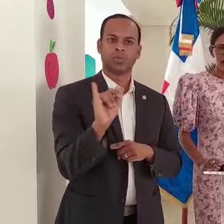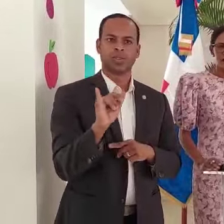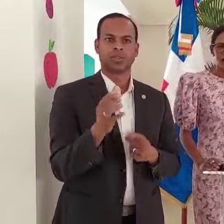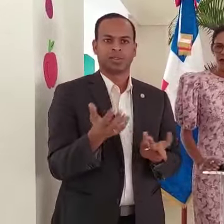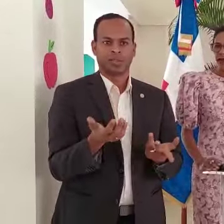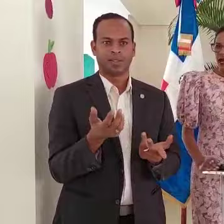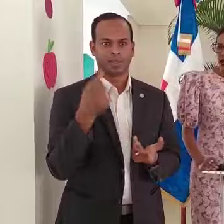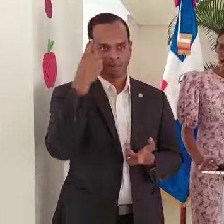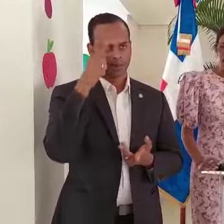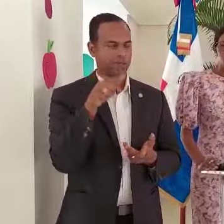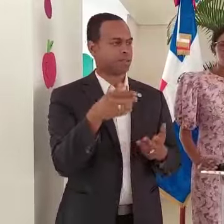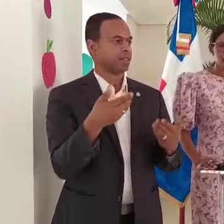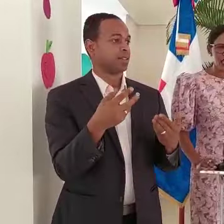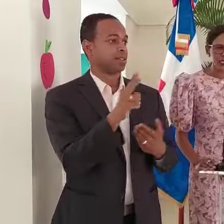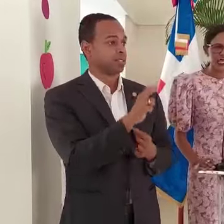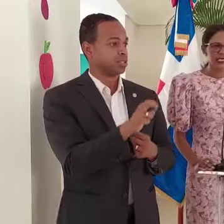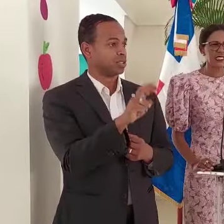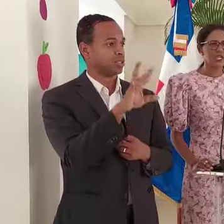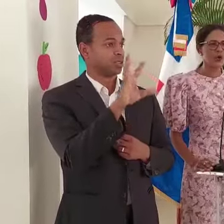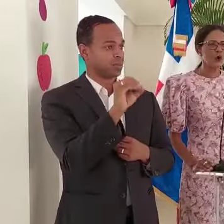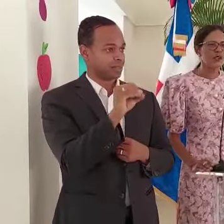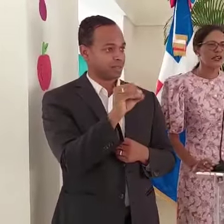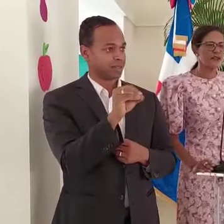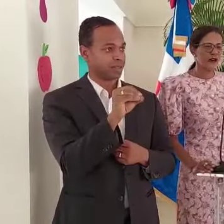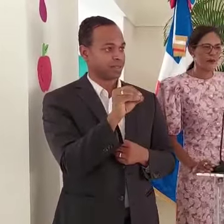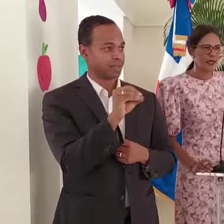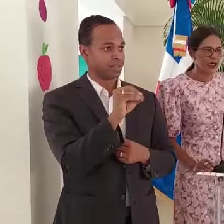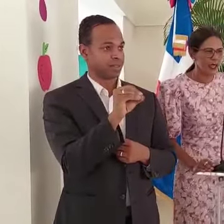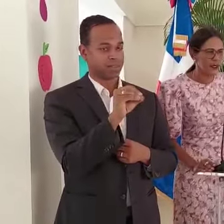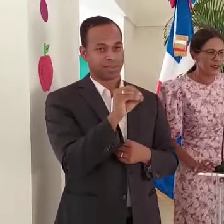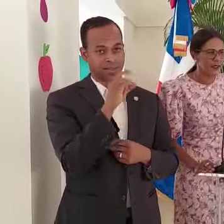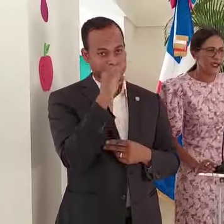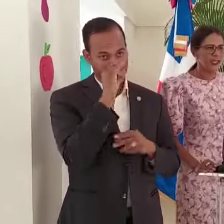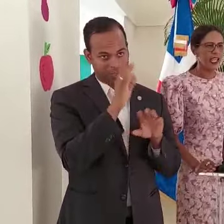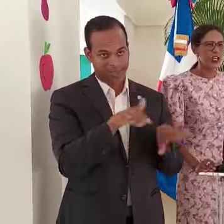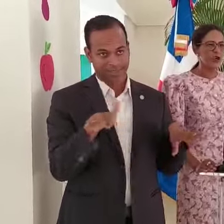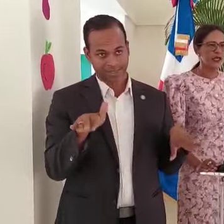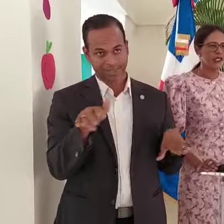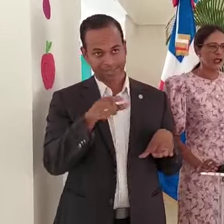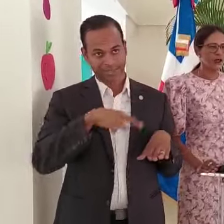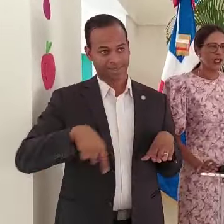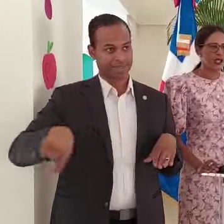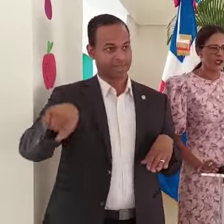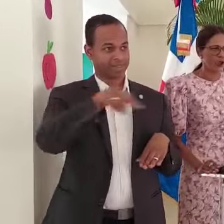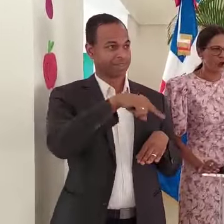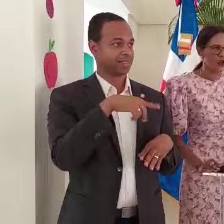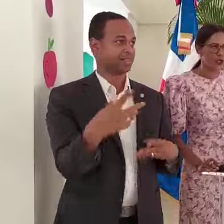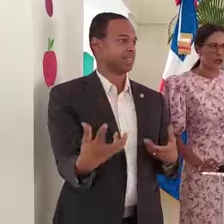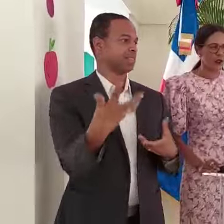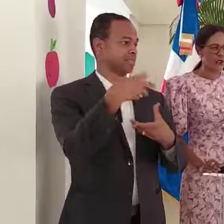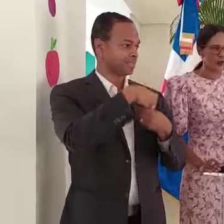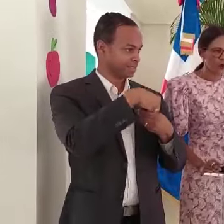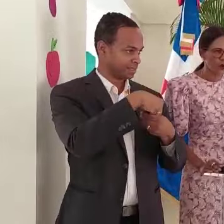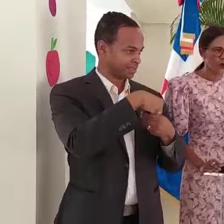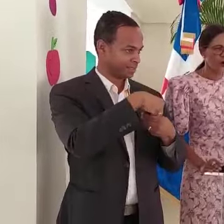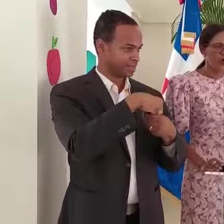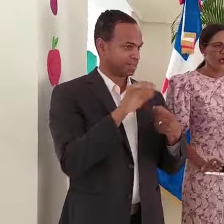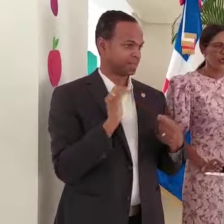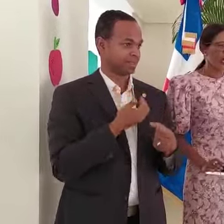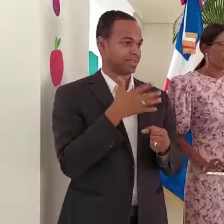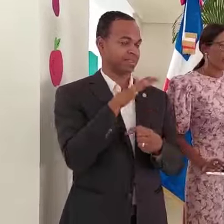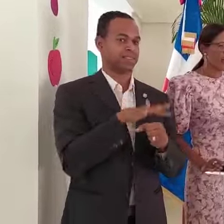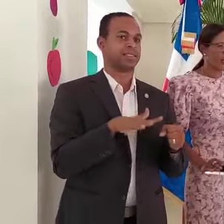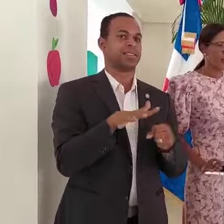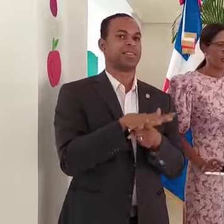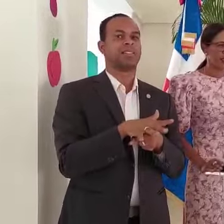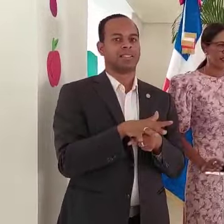este para albergar a 250 familias de nuestro territorio, de nuestro entorno,